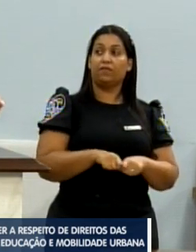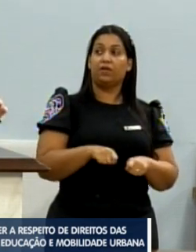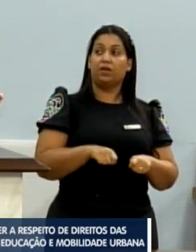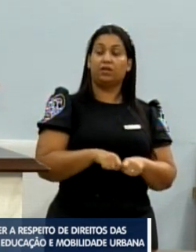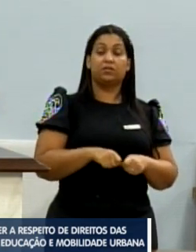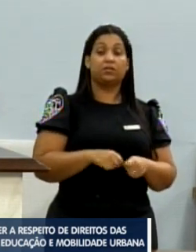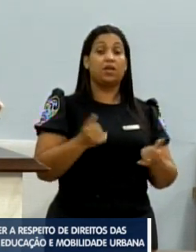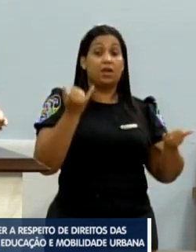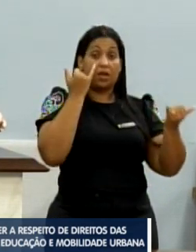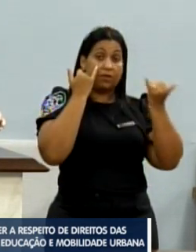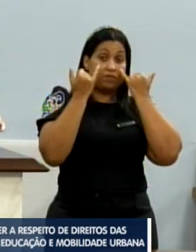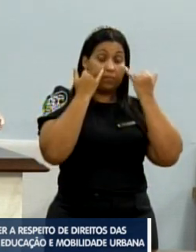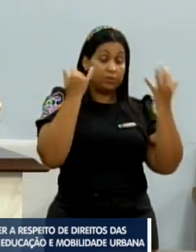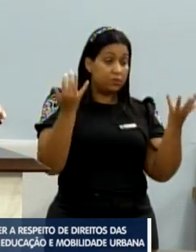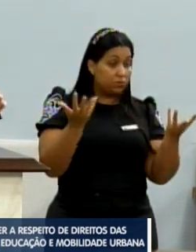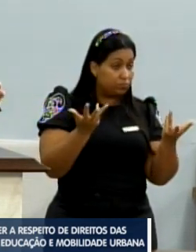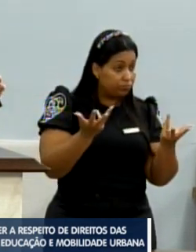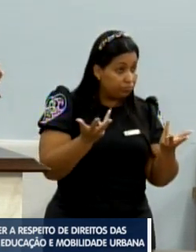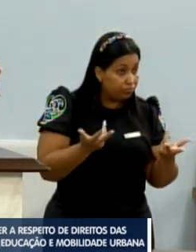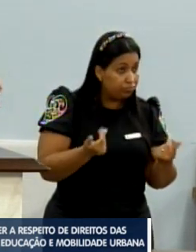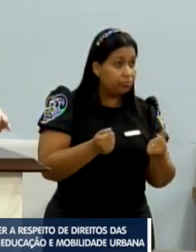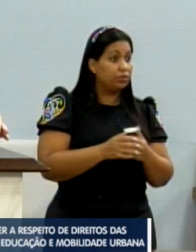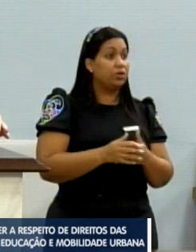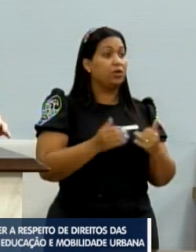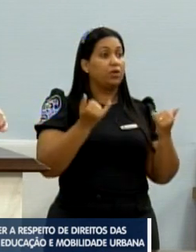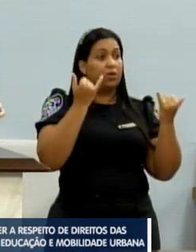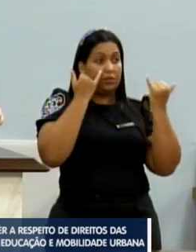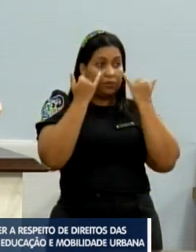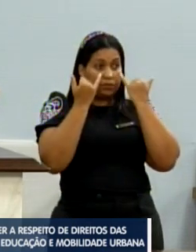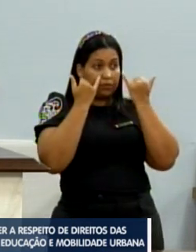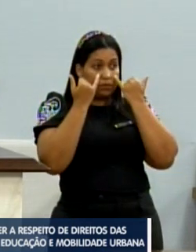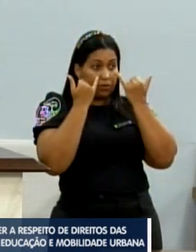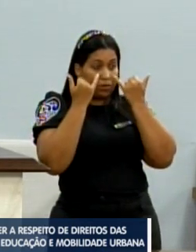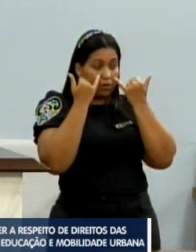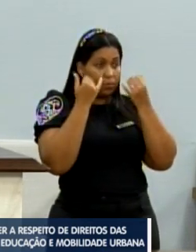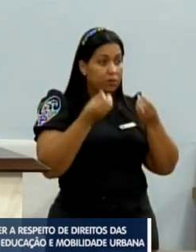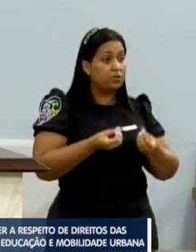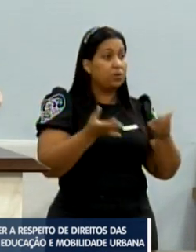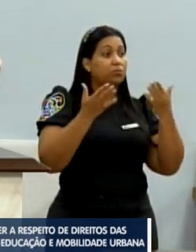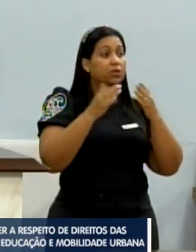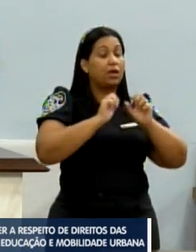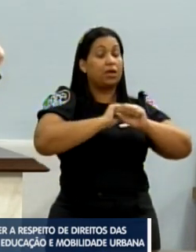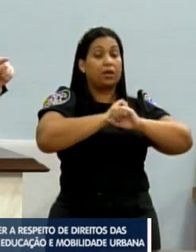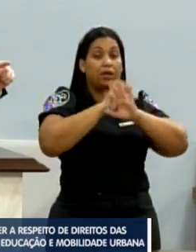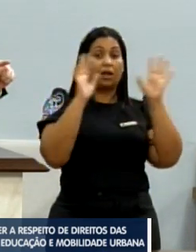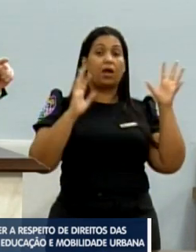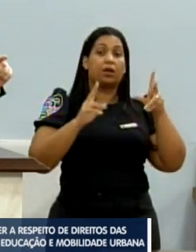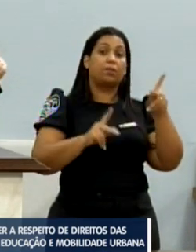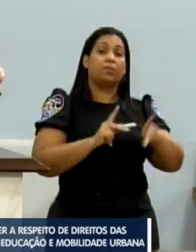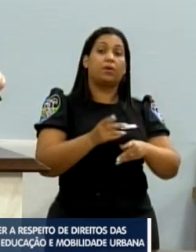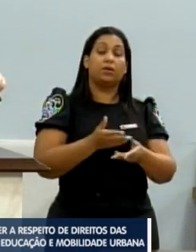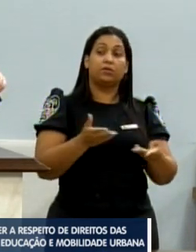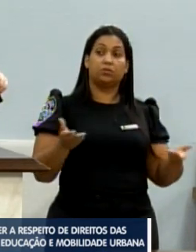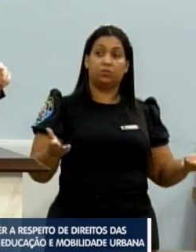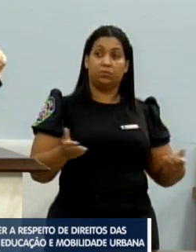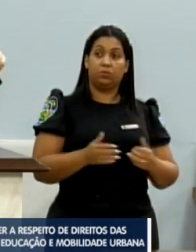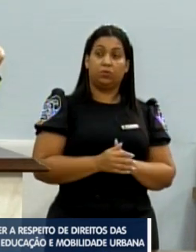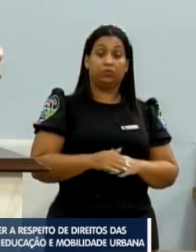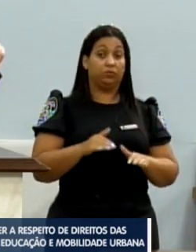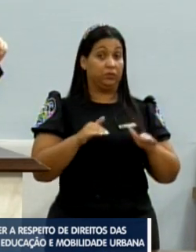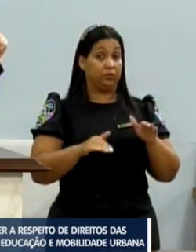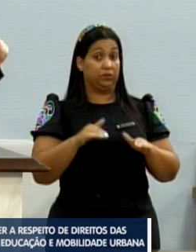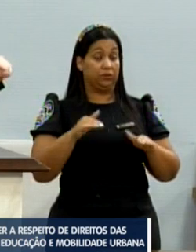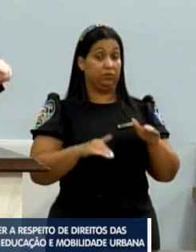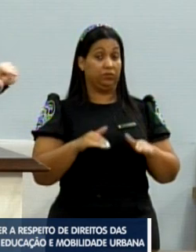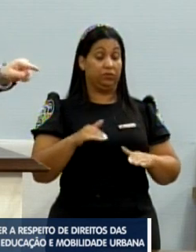levar informação de qualidade, levar informação honesta, levar informação transparente para essa população, que às vezes não